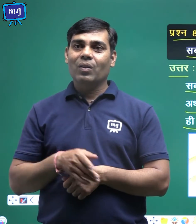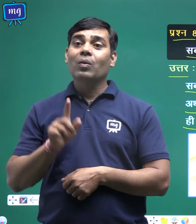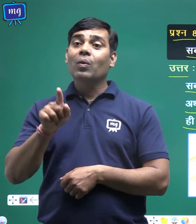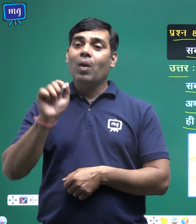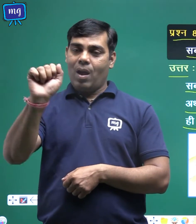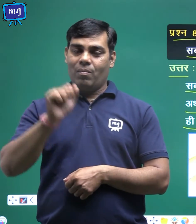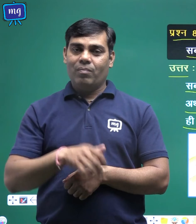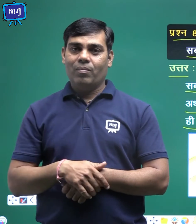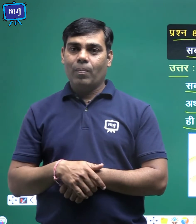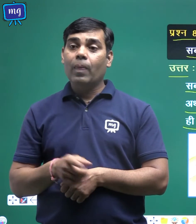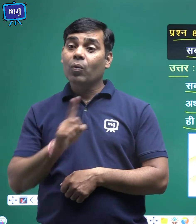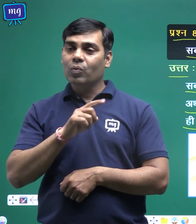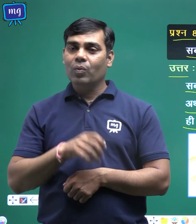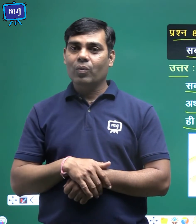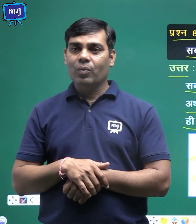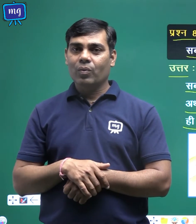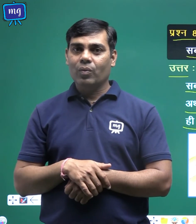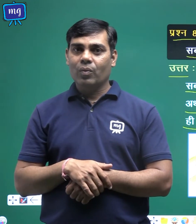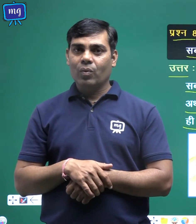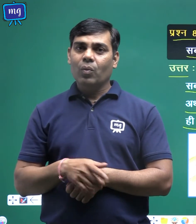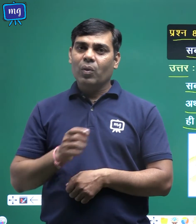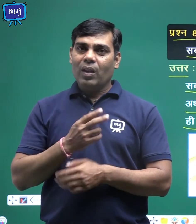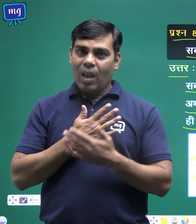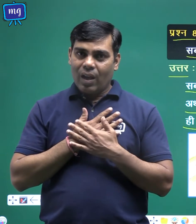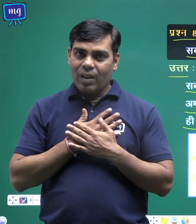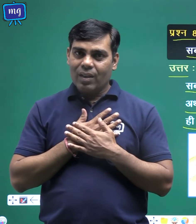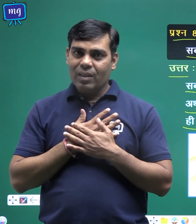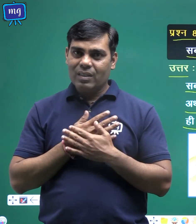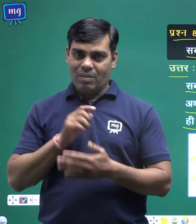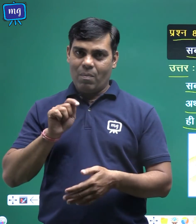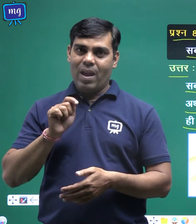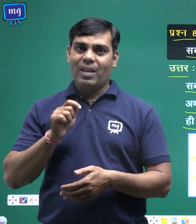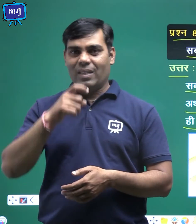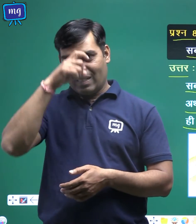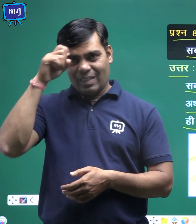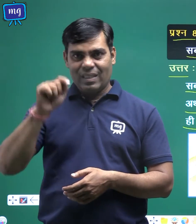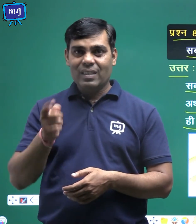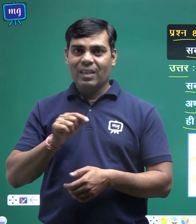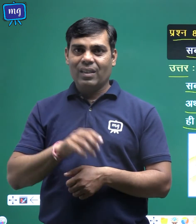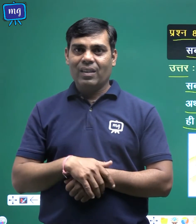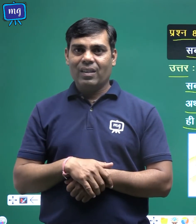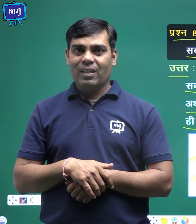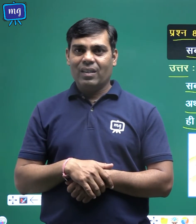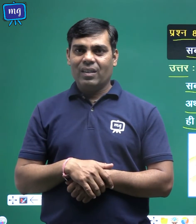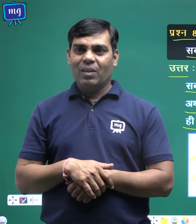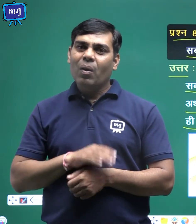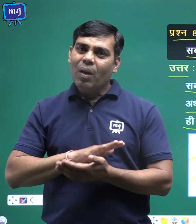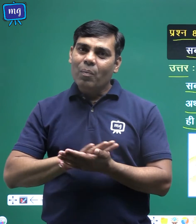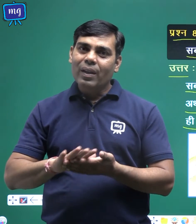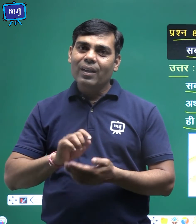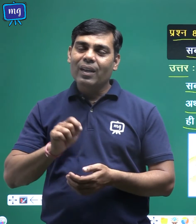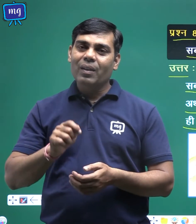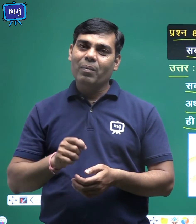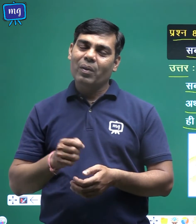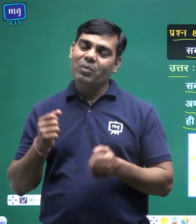आप उसको पूरी लगन मेहनत से पूरा करने में